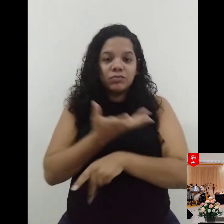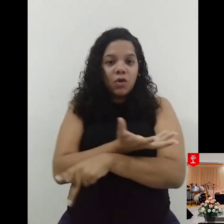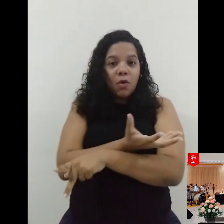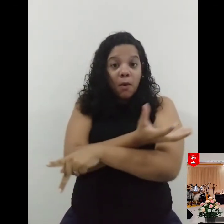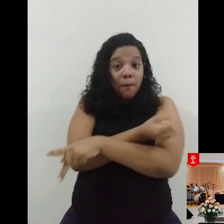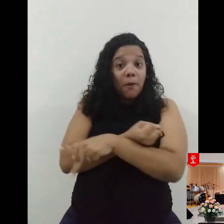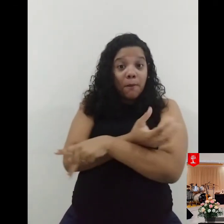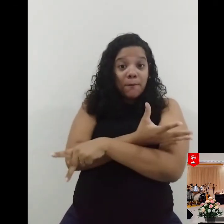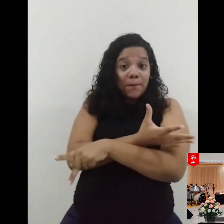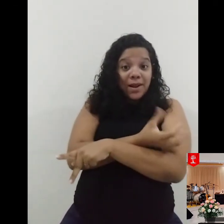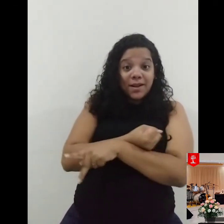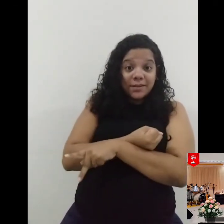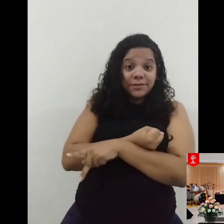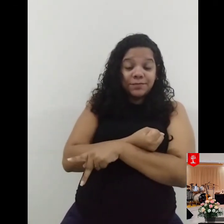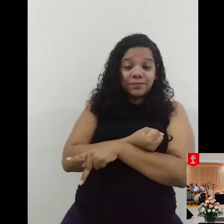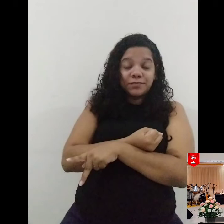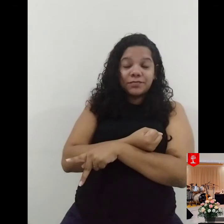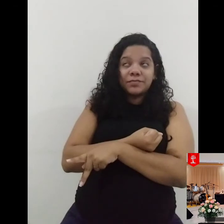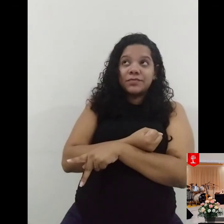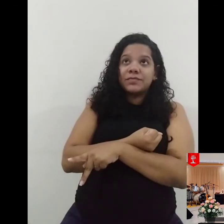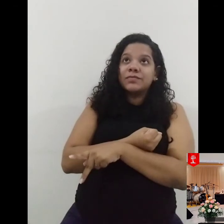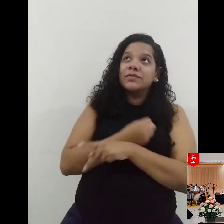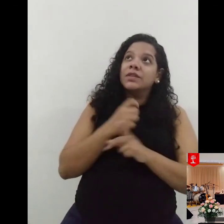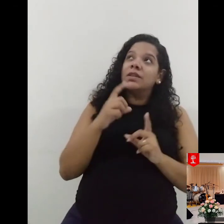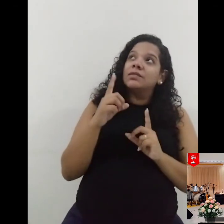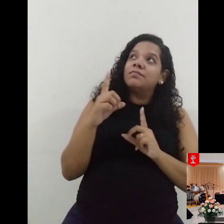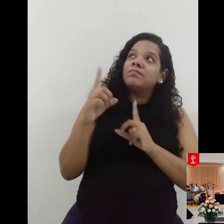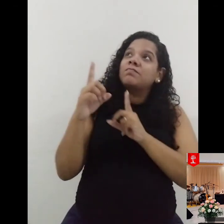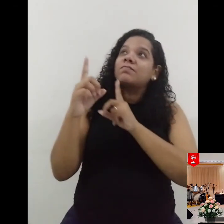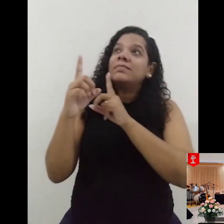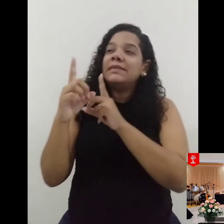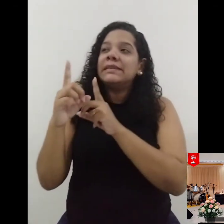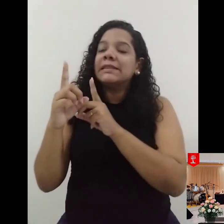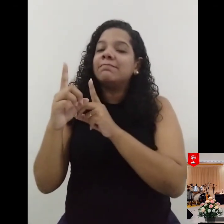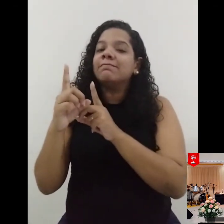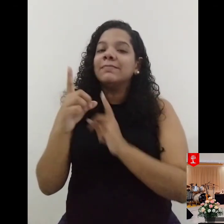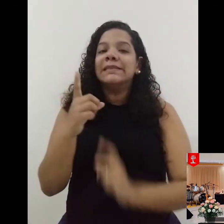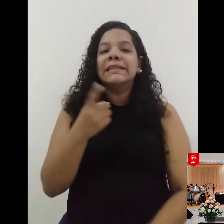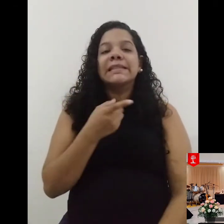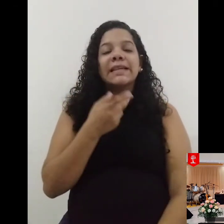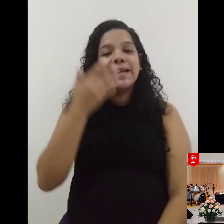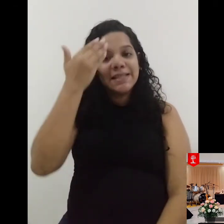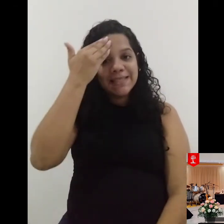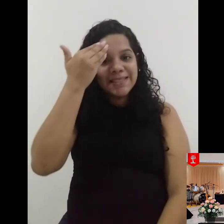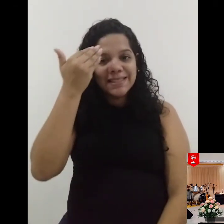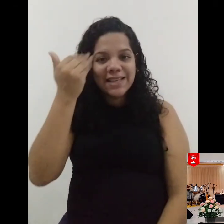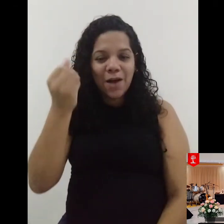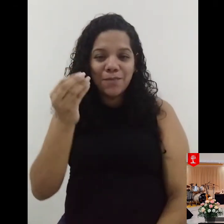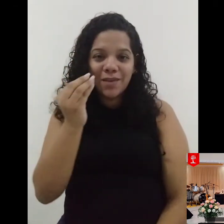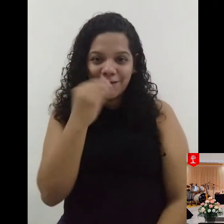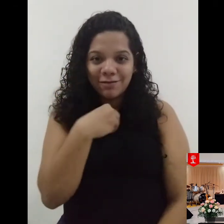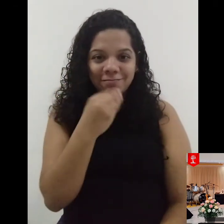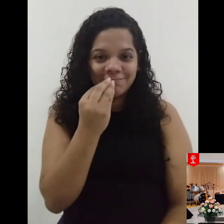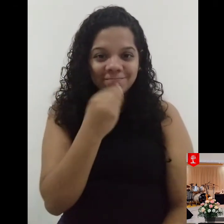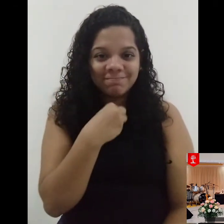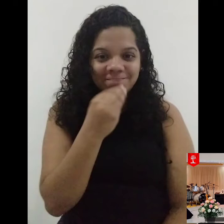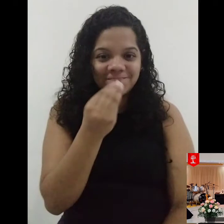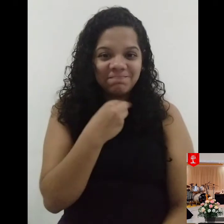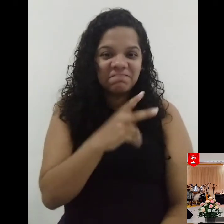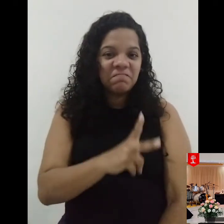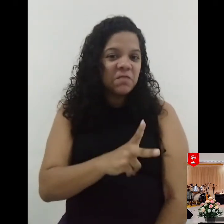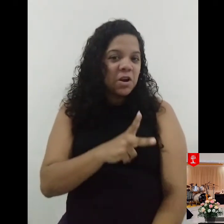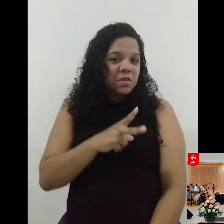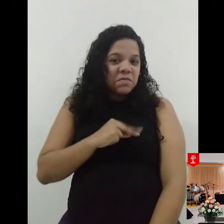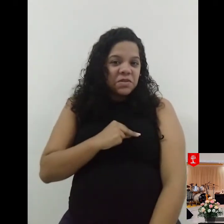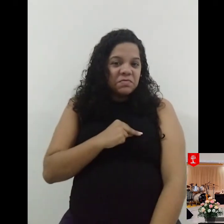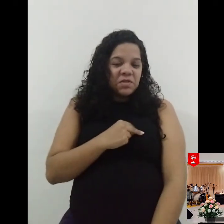E dizia apenas, batendo no peito, tem misericórdia de mim, que sou um pecador. Não